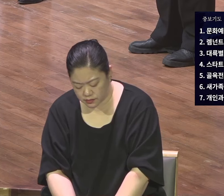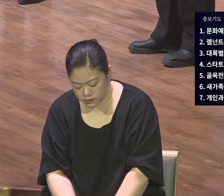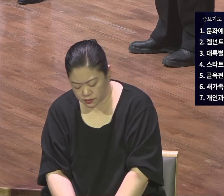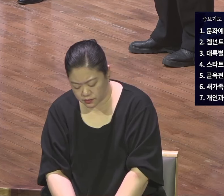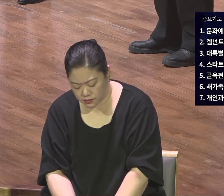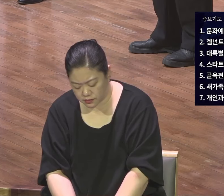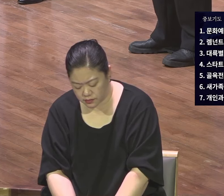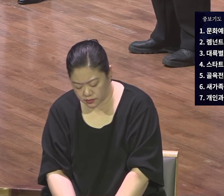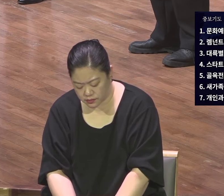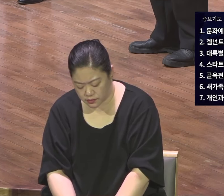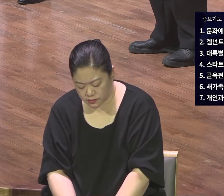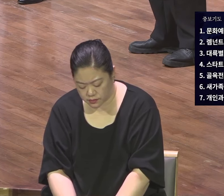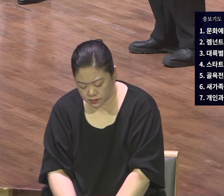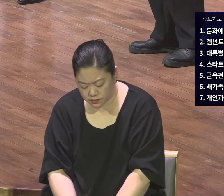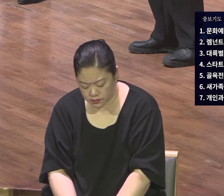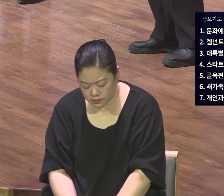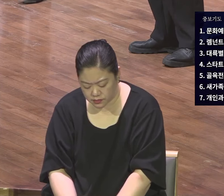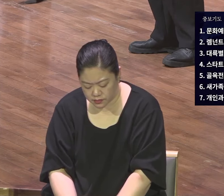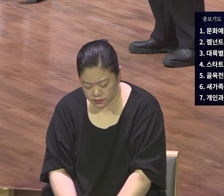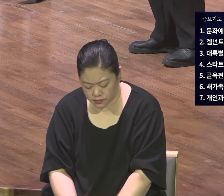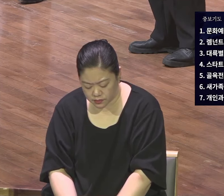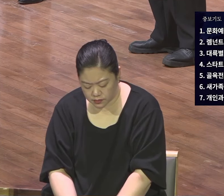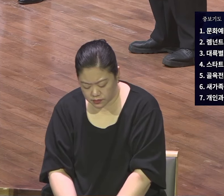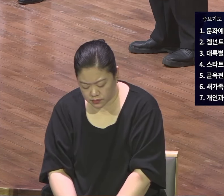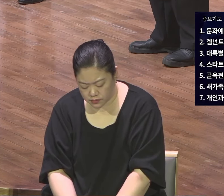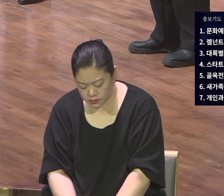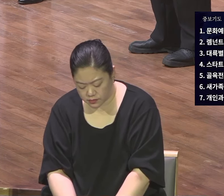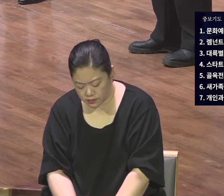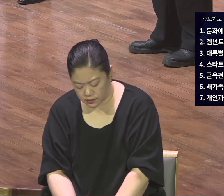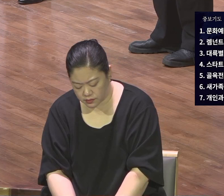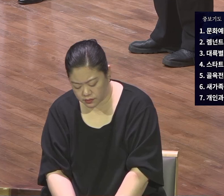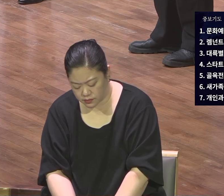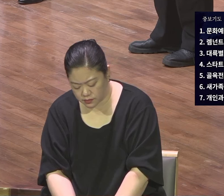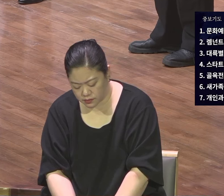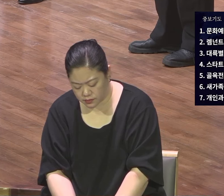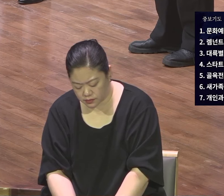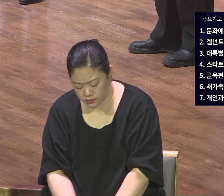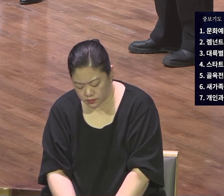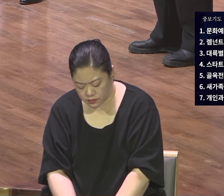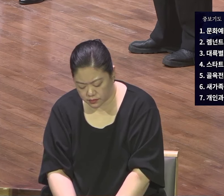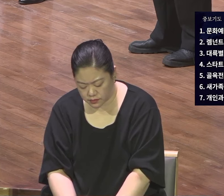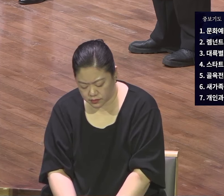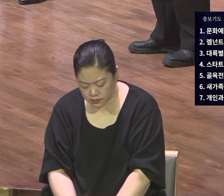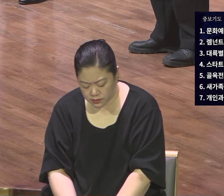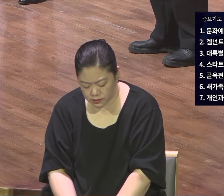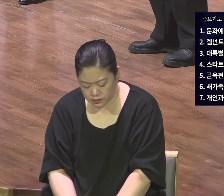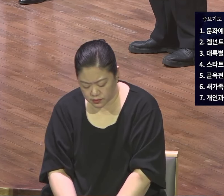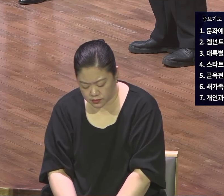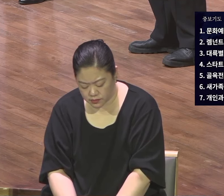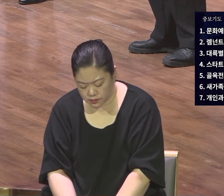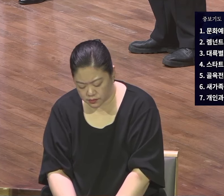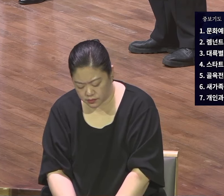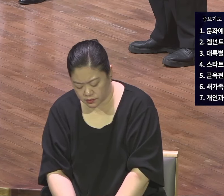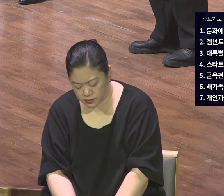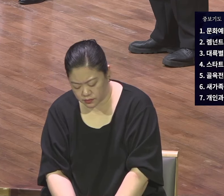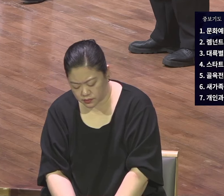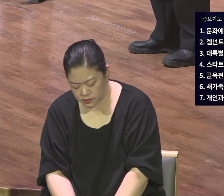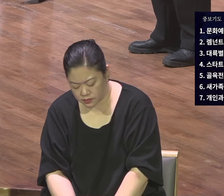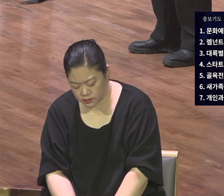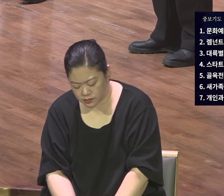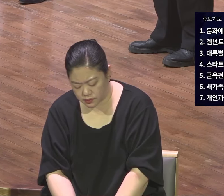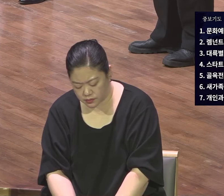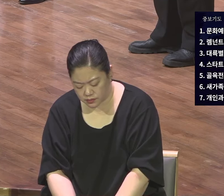시간표 속에 우리 위원회 모든 렘넌트들이 영적인 서밋으로, 기념 서밋으로, 문학 서밋으로 세워질 수